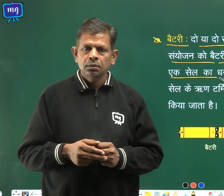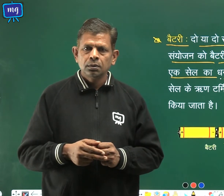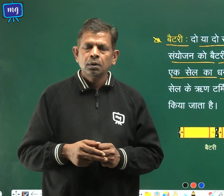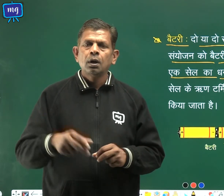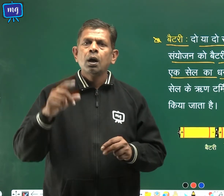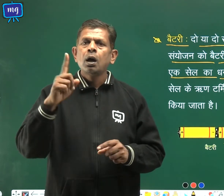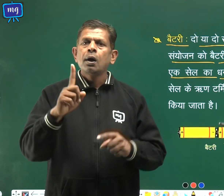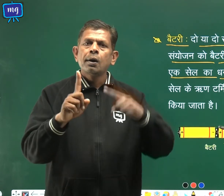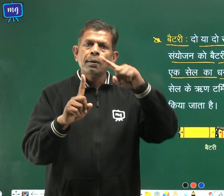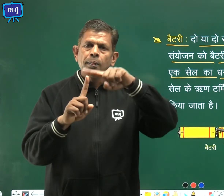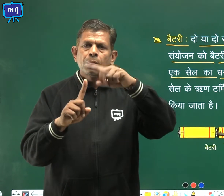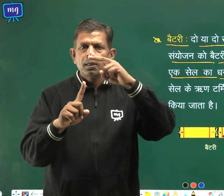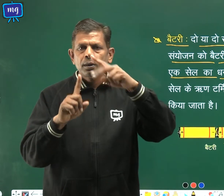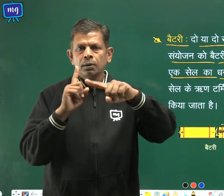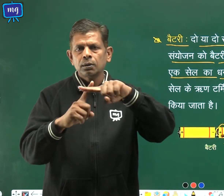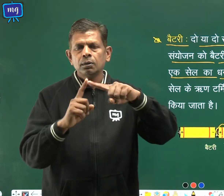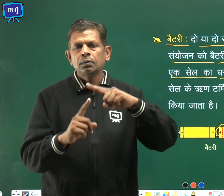धन टर्मिनल